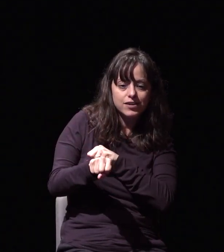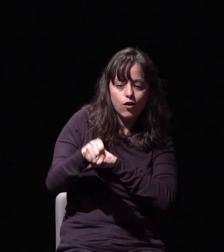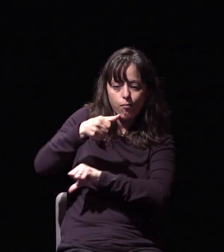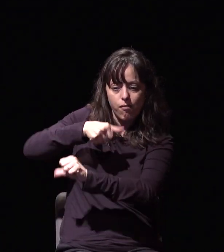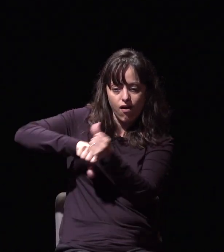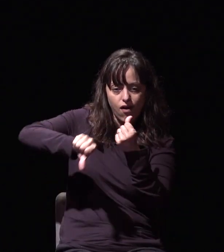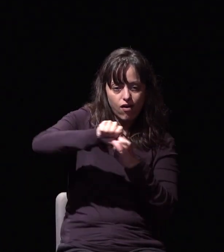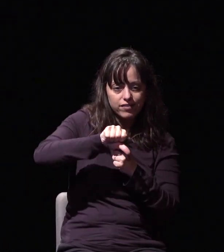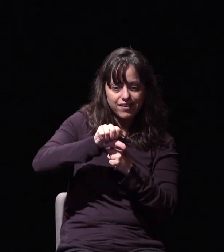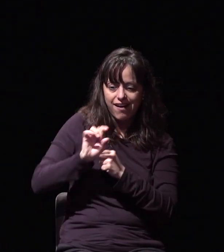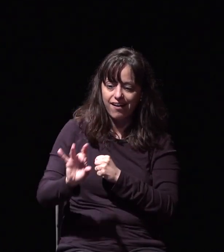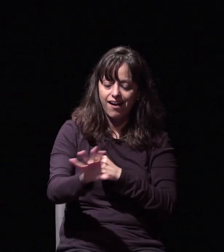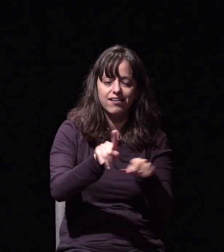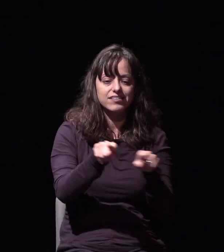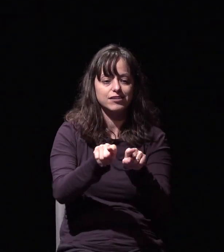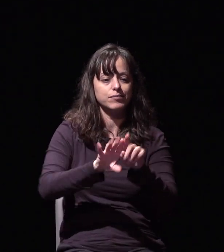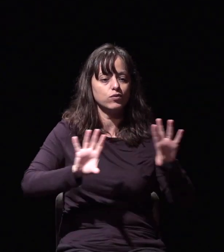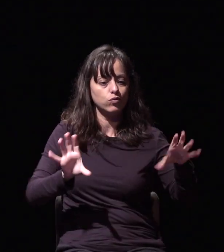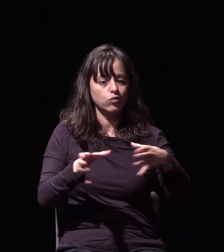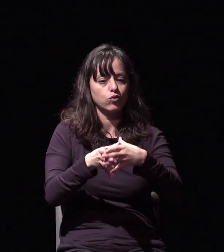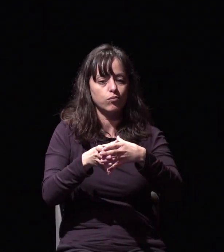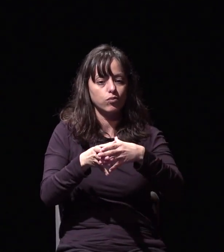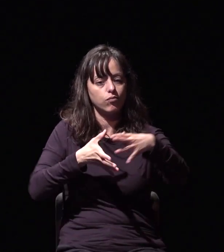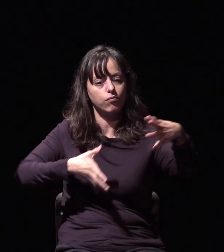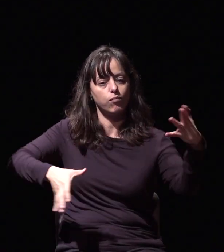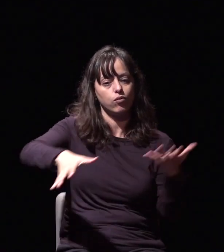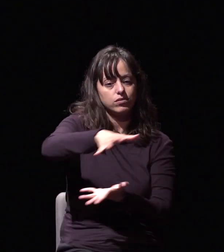individuais e coletivas.